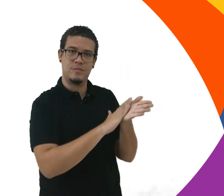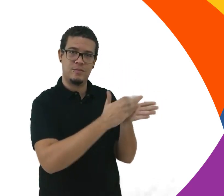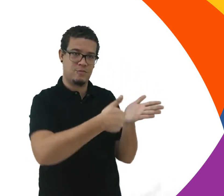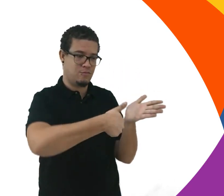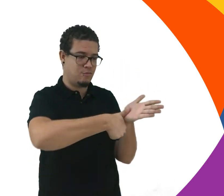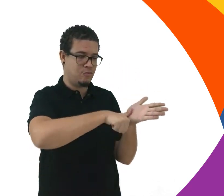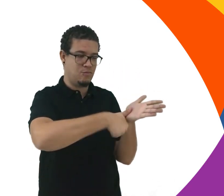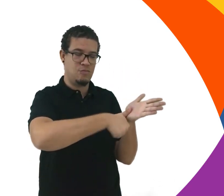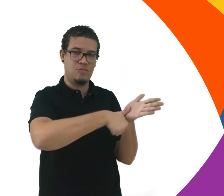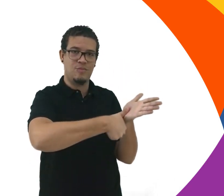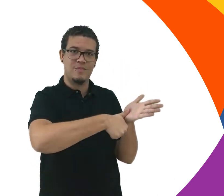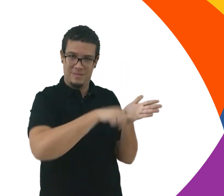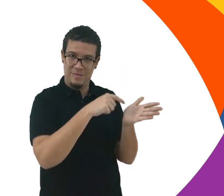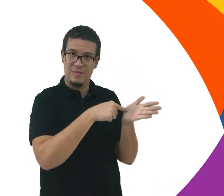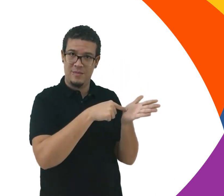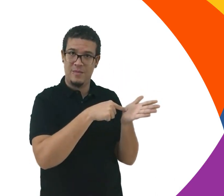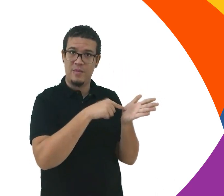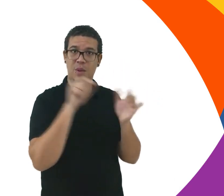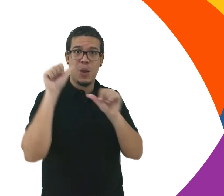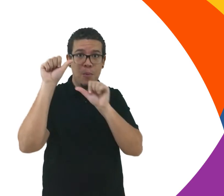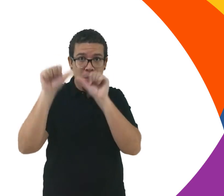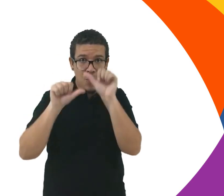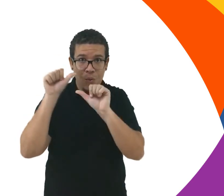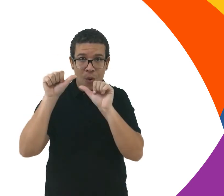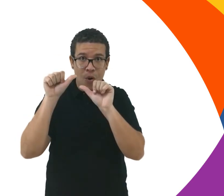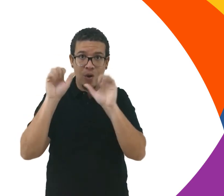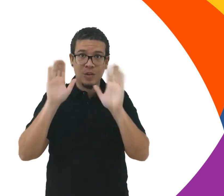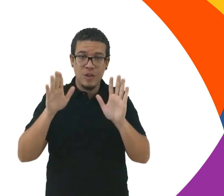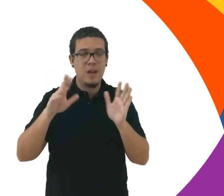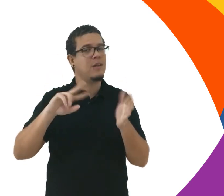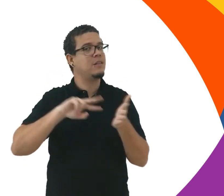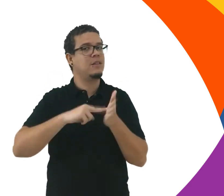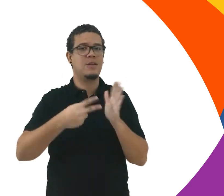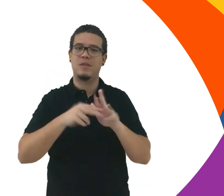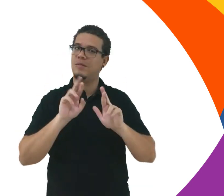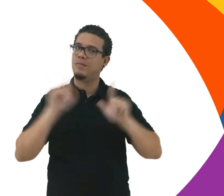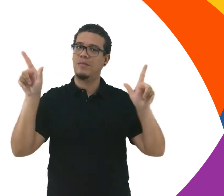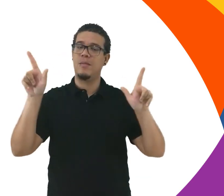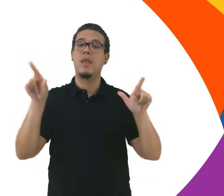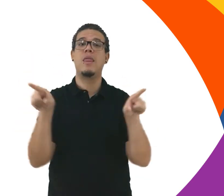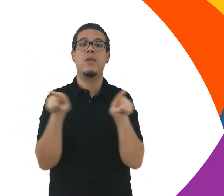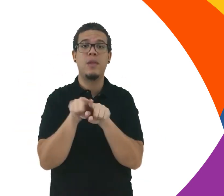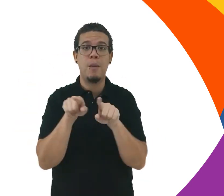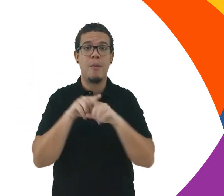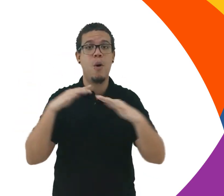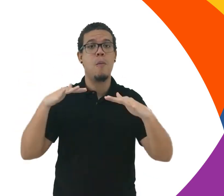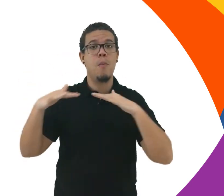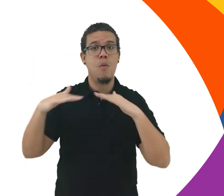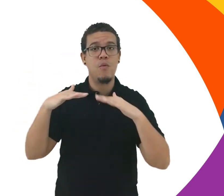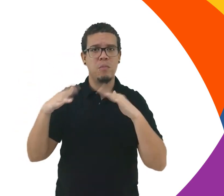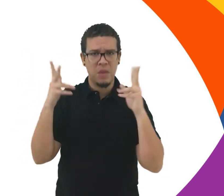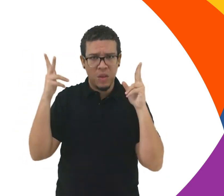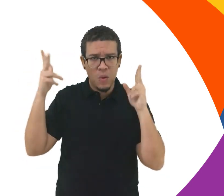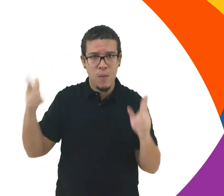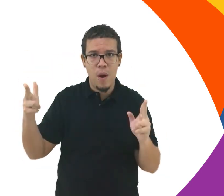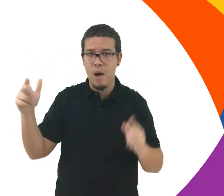da mão. Passou a ser realizada aqui. Mudou. Então, o significado é